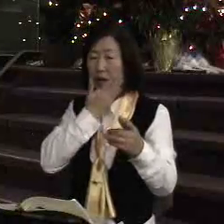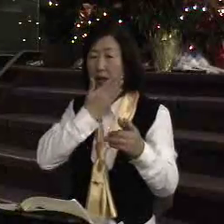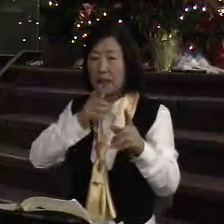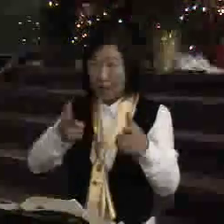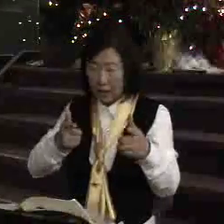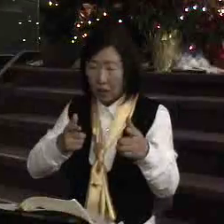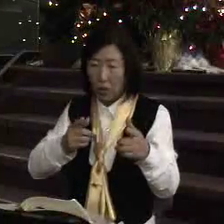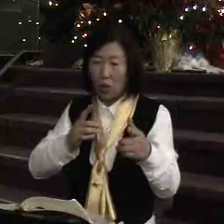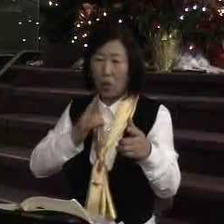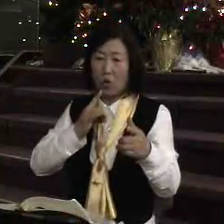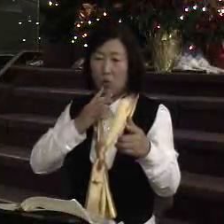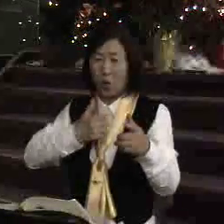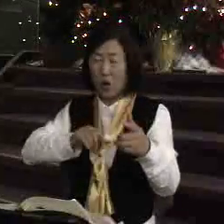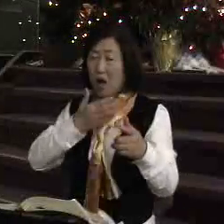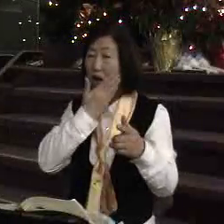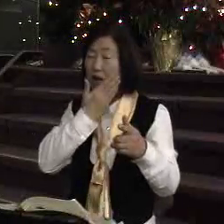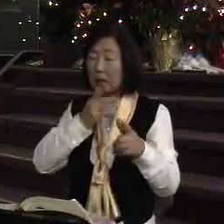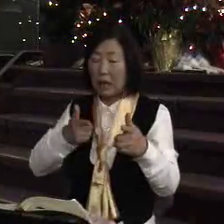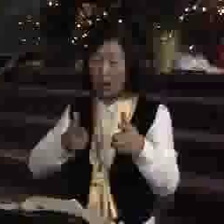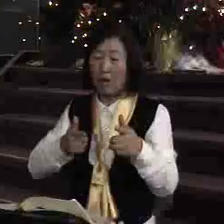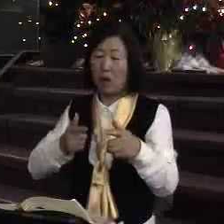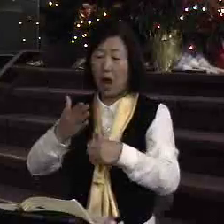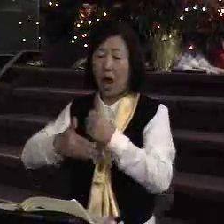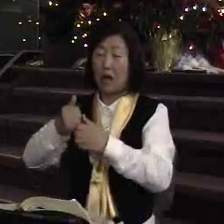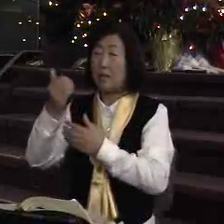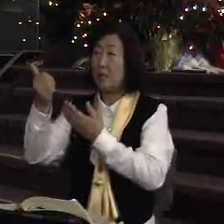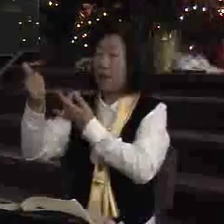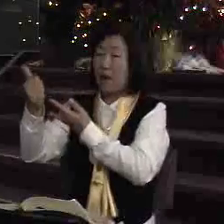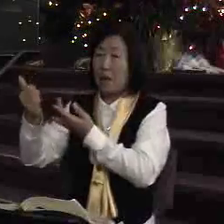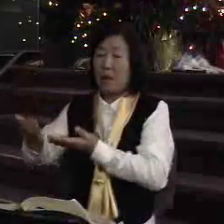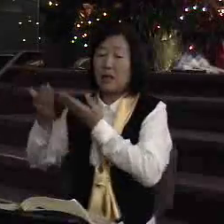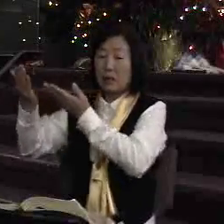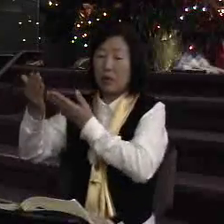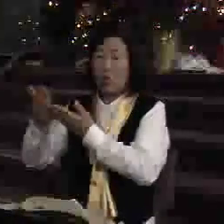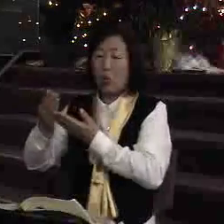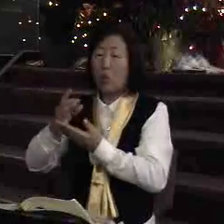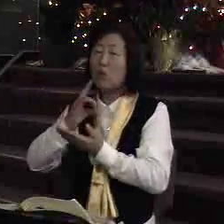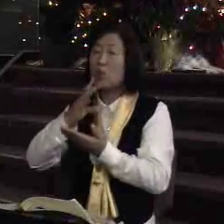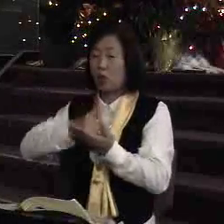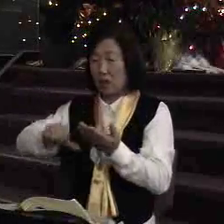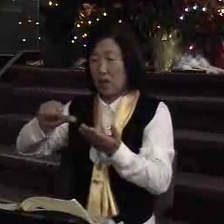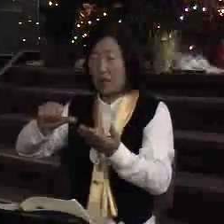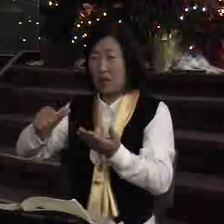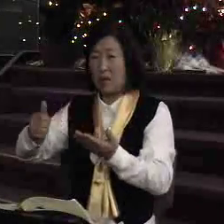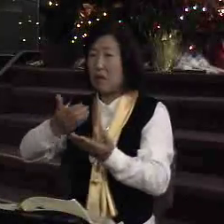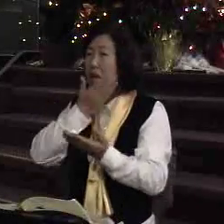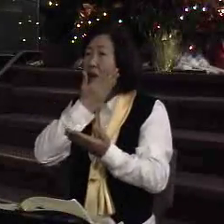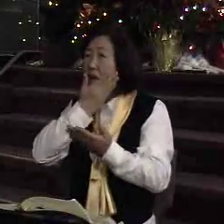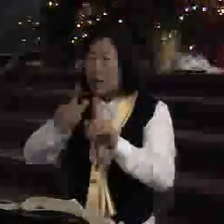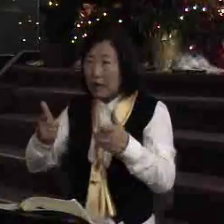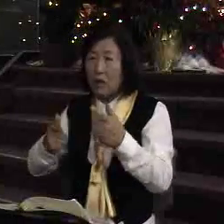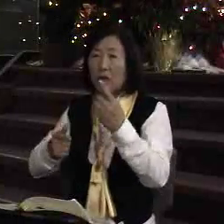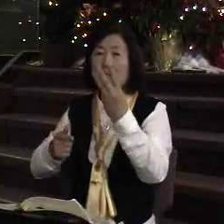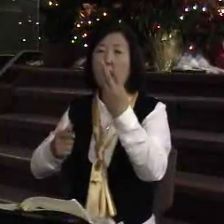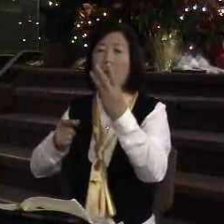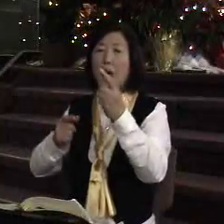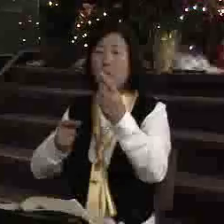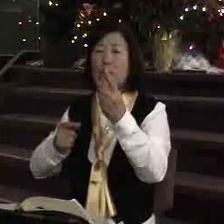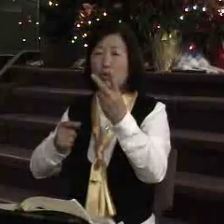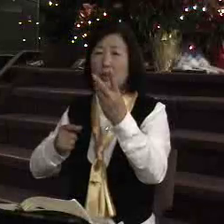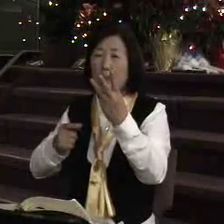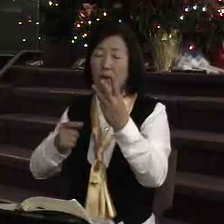아니하고, 하나님께 바치려고 했던 그 모습, 내가 내 독자를 아끼지 아니하고, 그 말씀을 3번 하는데 어느